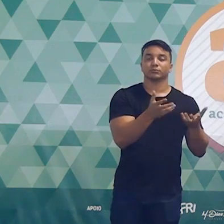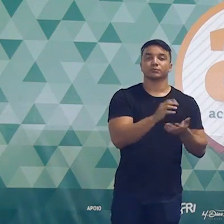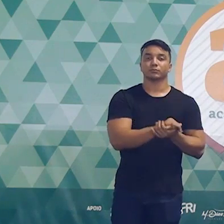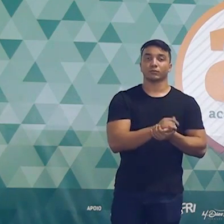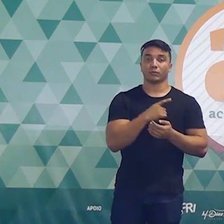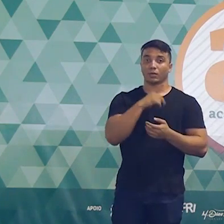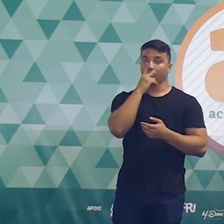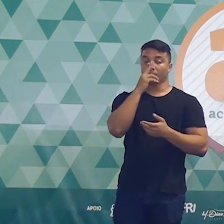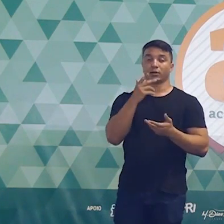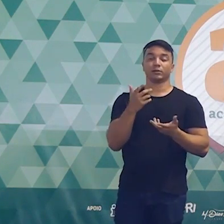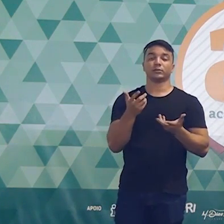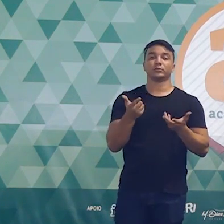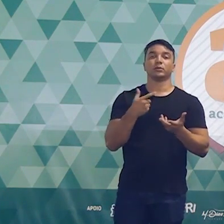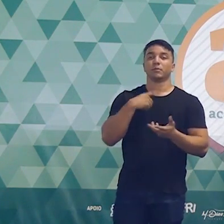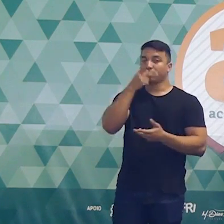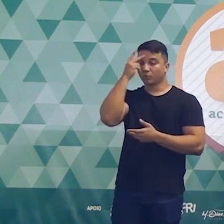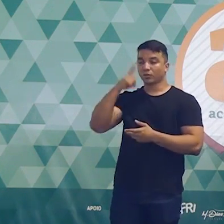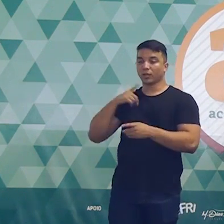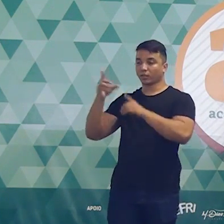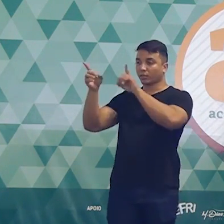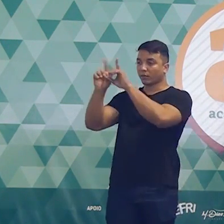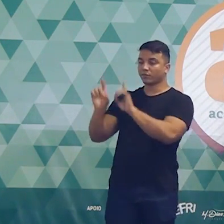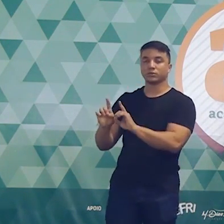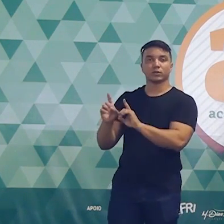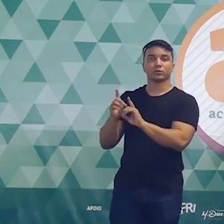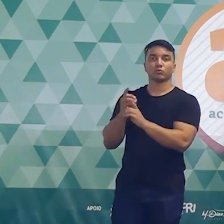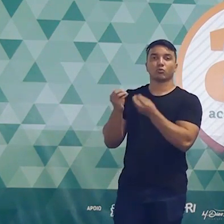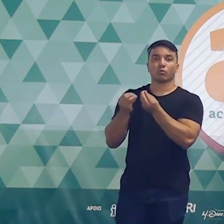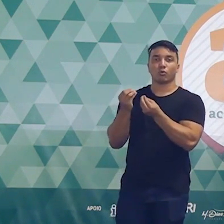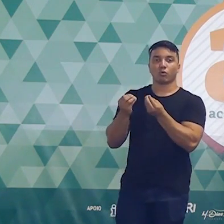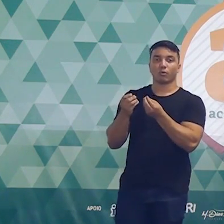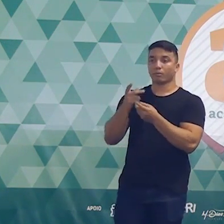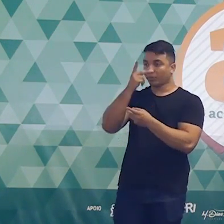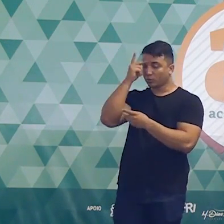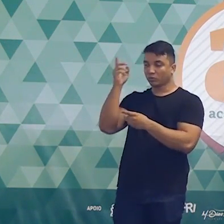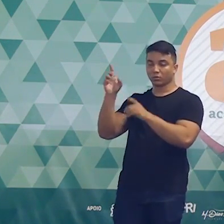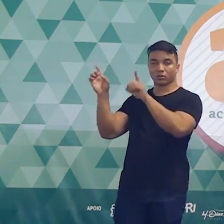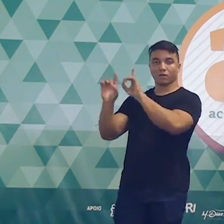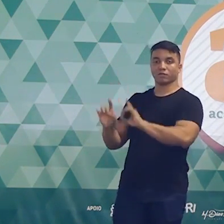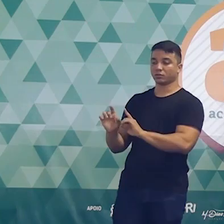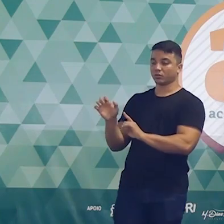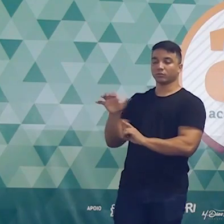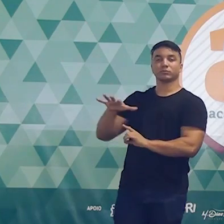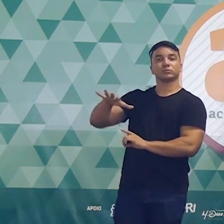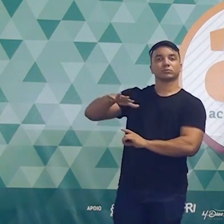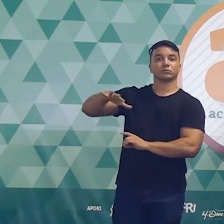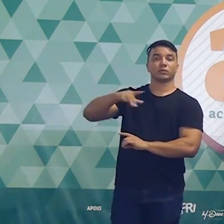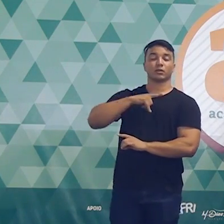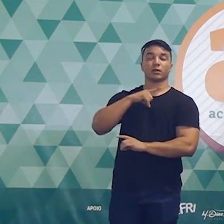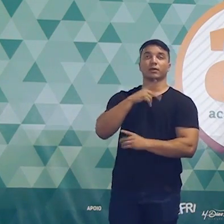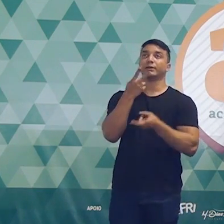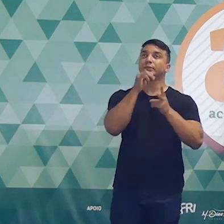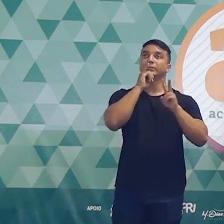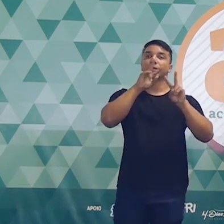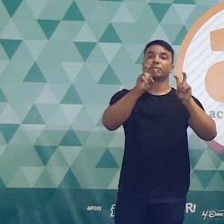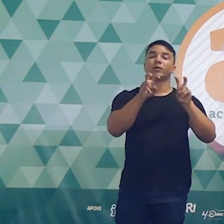de deficiência, os indivíduos com deficiência, para a gente atualizar a nomenclatura, pessoas com deficiência. O tema